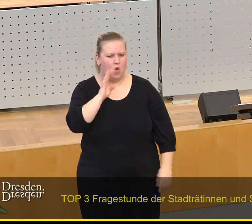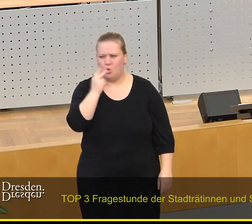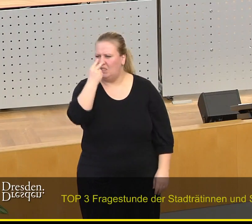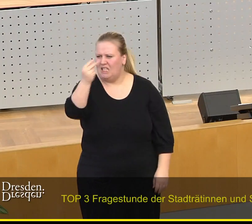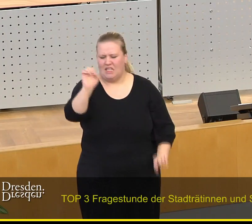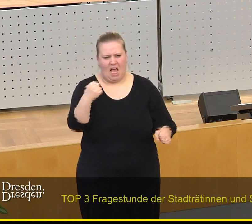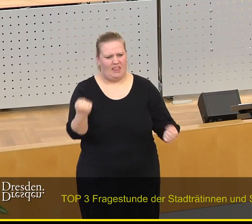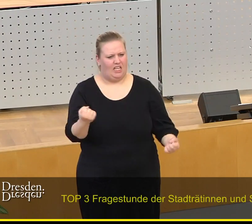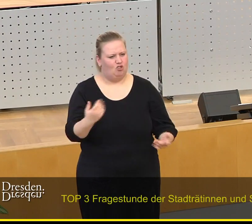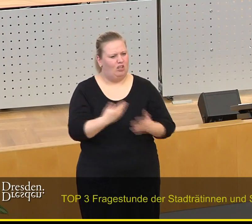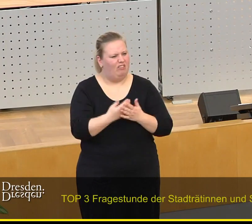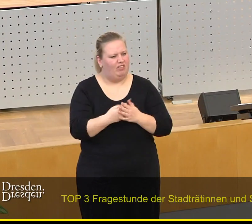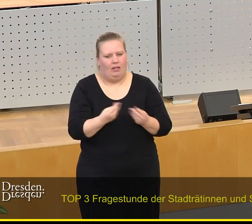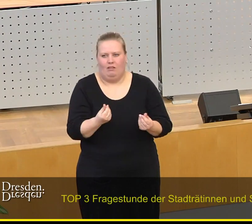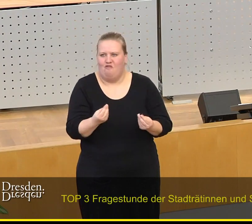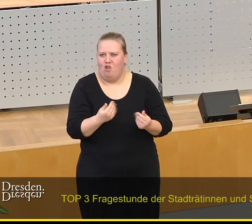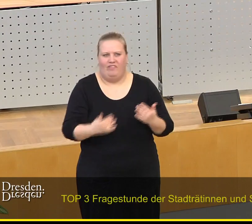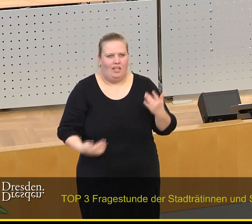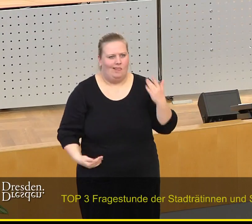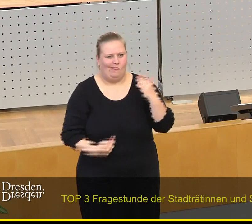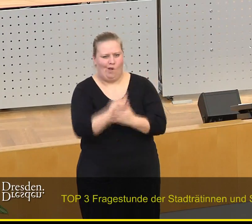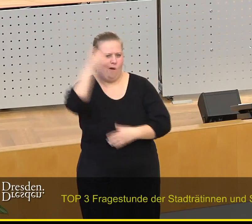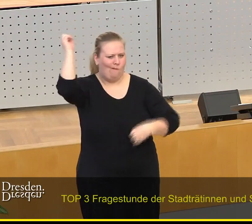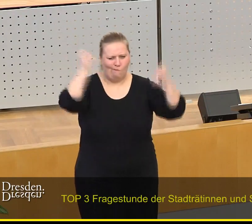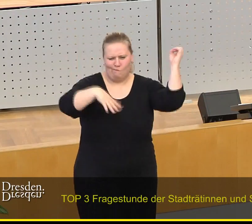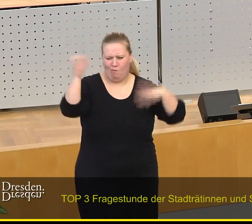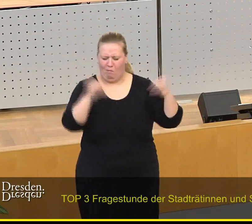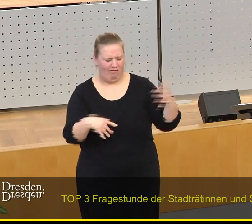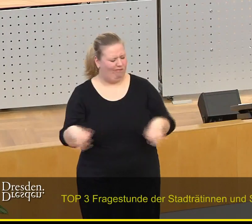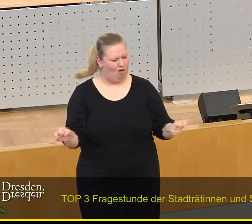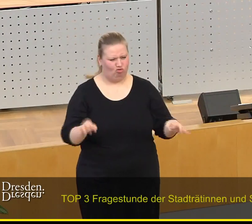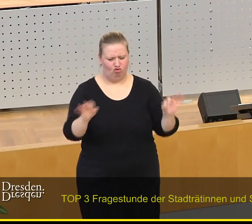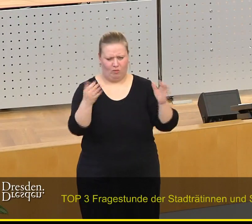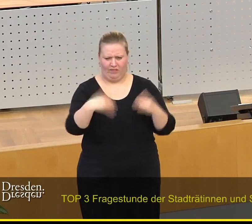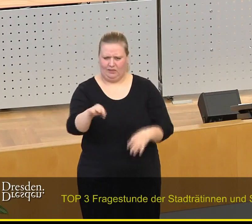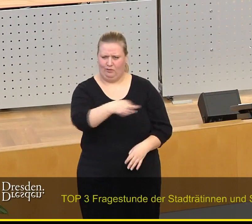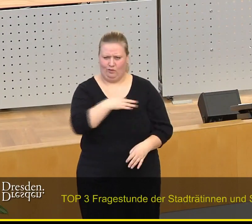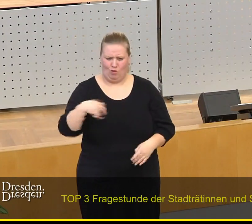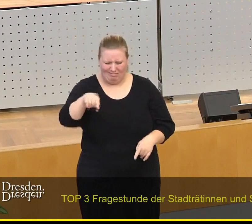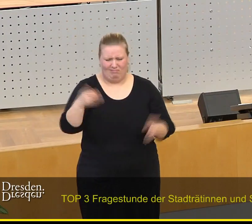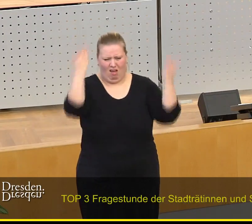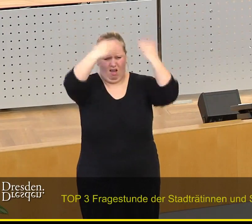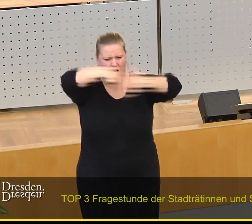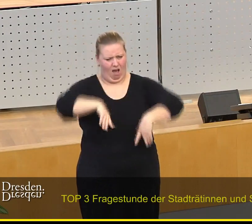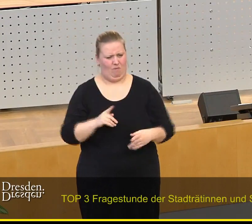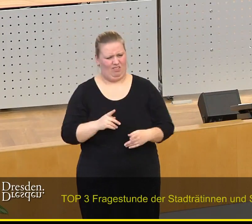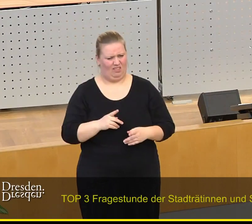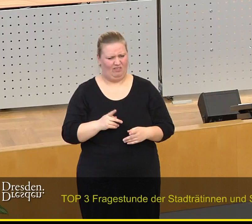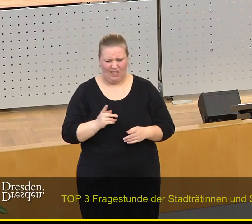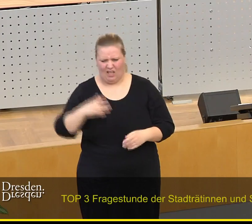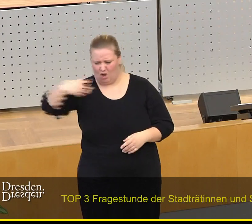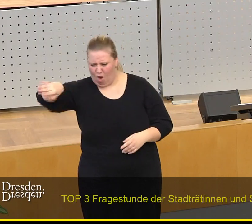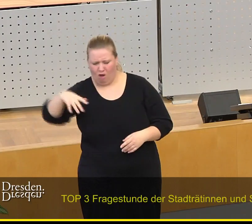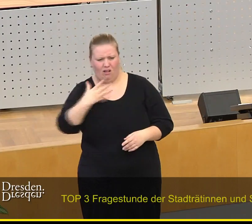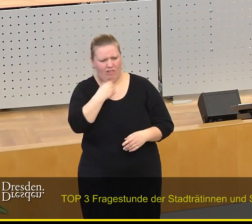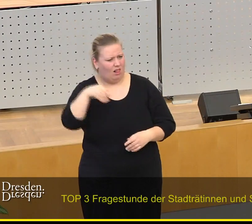sehen. Das klang wie ein neuer Bombenangriff. Fürchterlich eigentlich an dem Abend, das ging in die Seele. Und